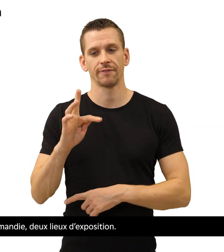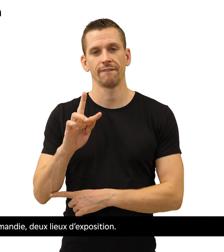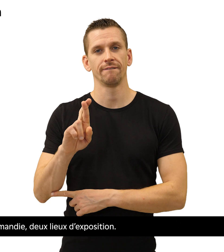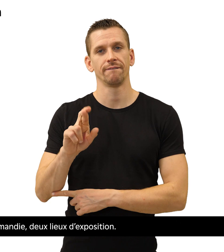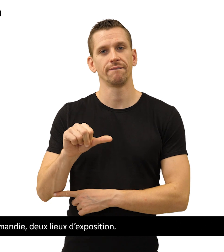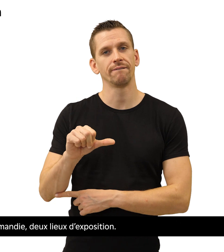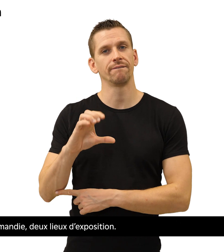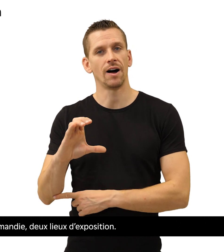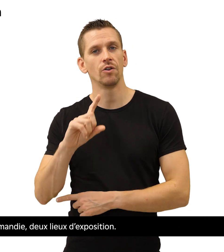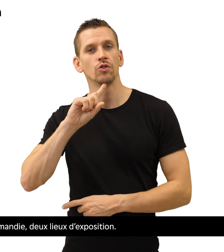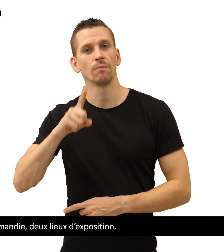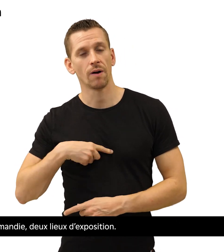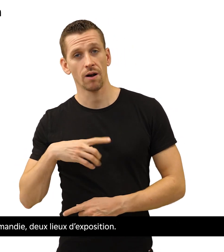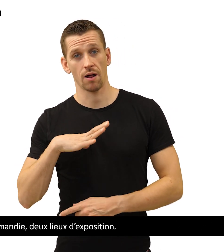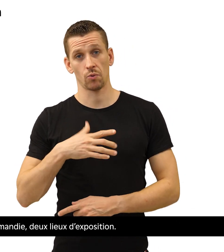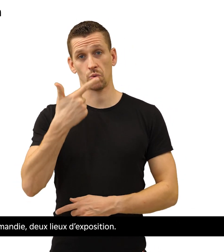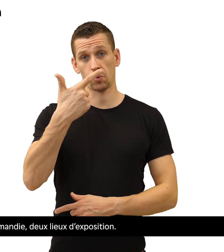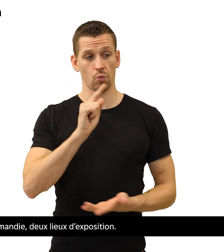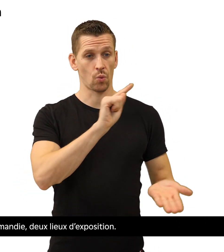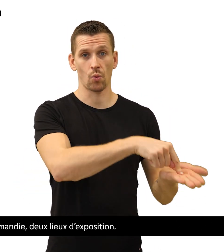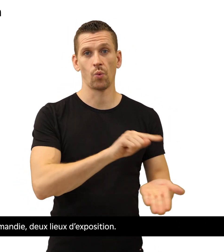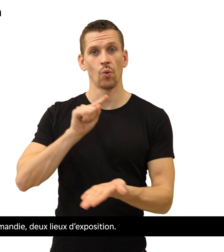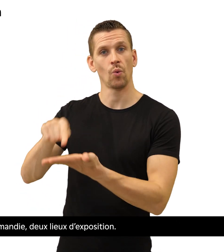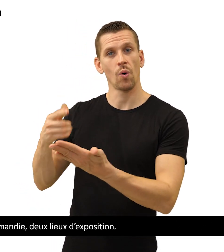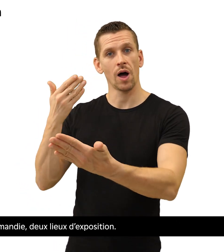un FRAC Normandie, 2 lieux d'exposition.